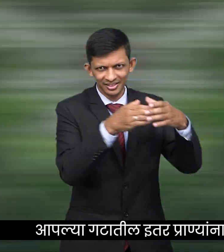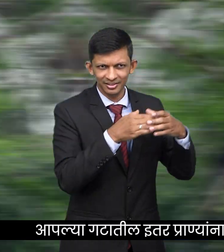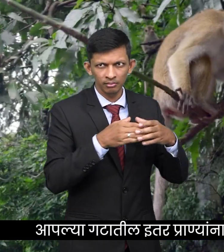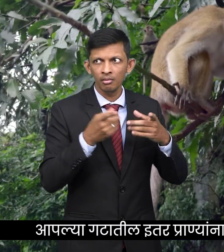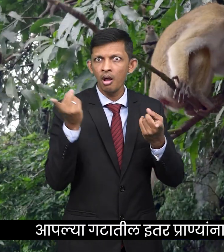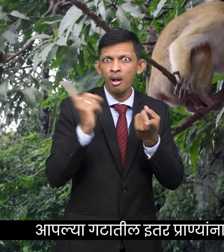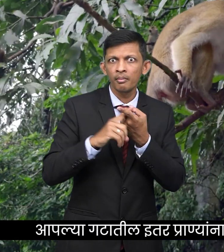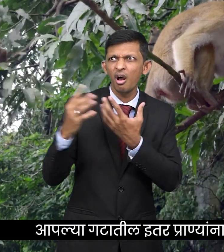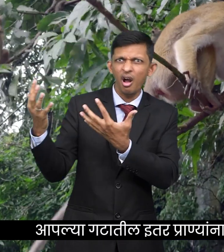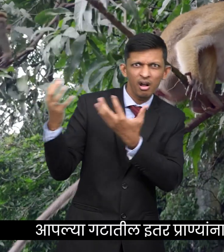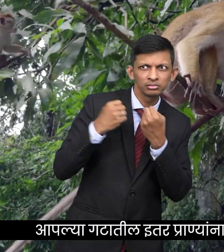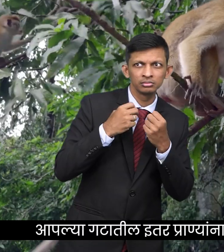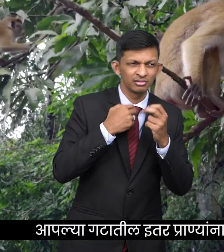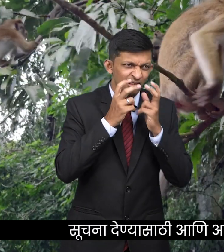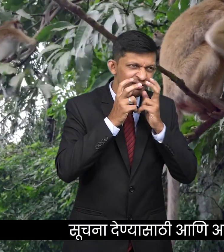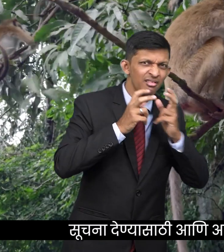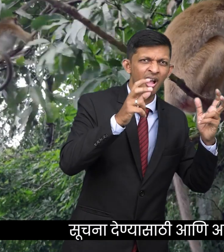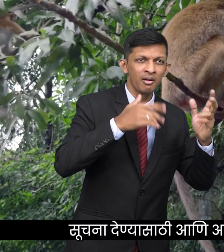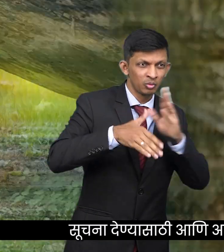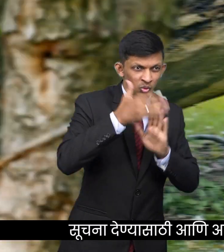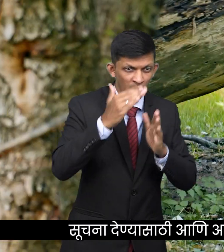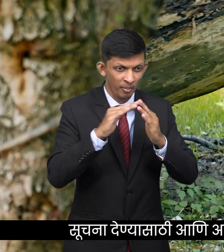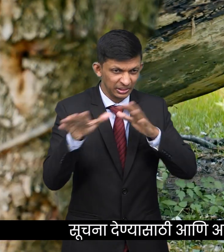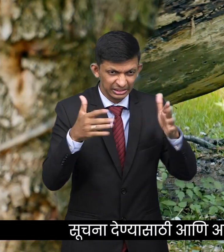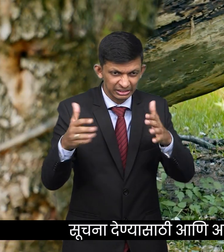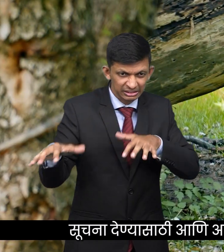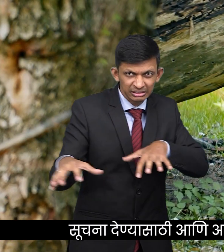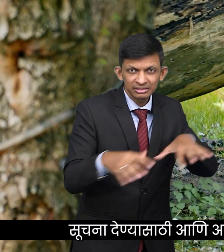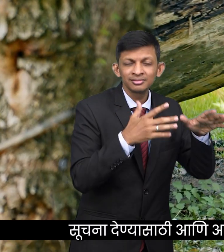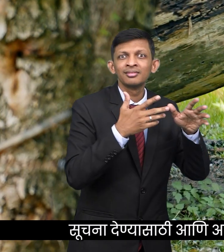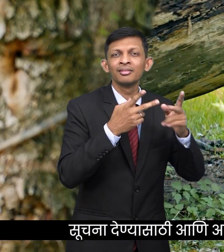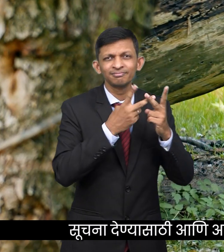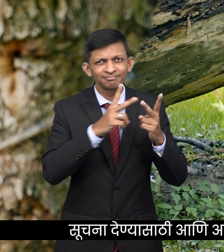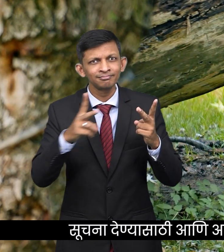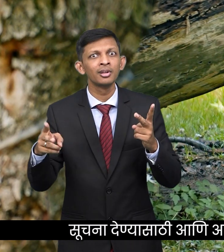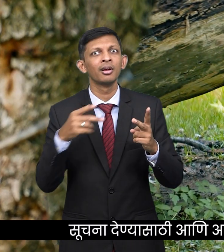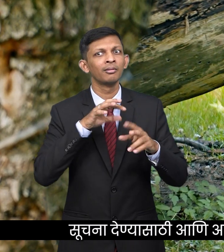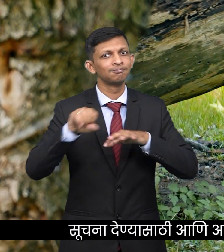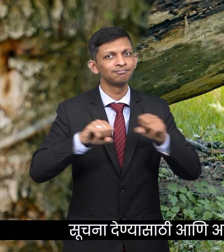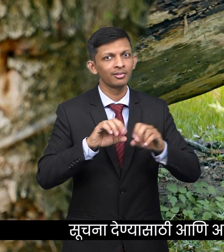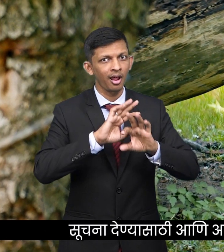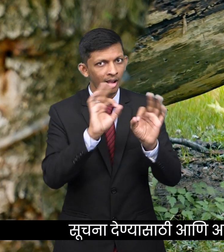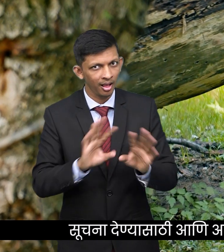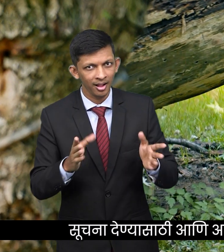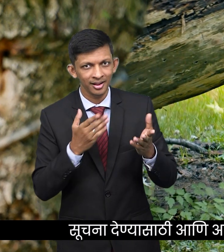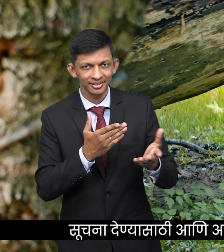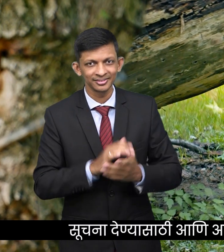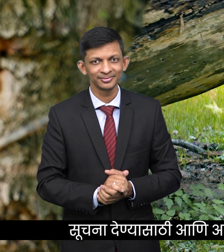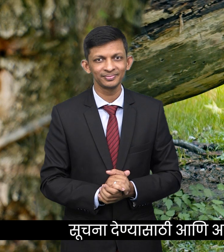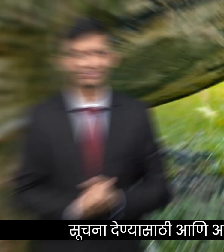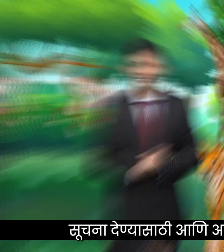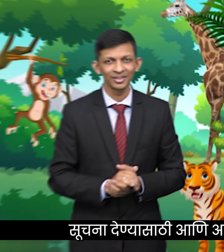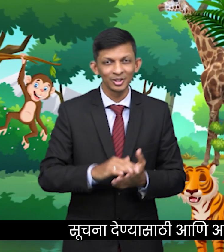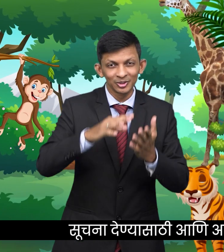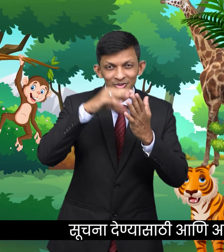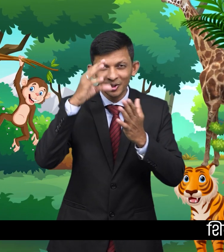आणि धोक्यात असताना धोक्याची सूचना देण्यासाठी आणि आपला प्रदेश निश्चित करण्यासाठी करतात.